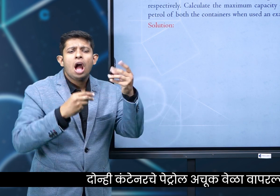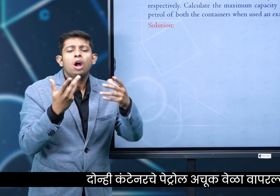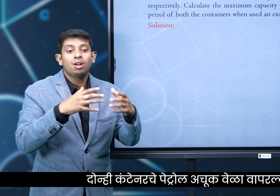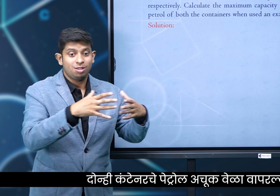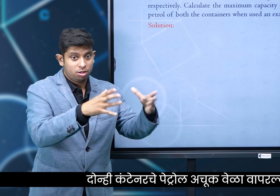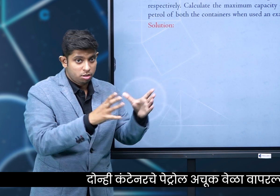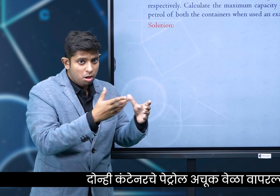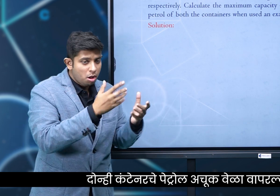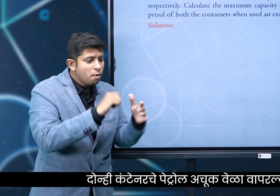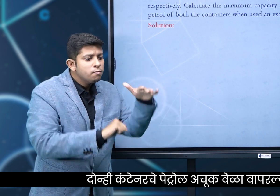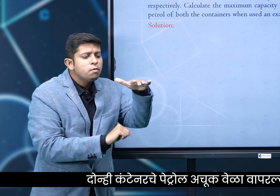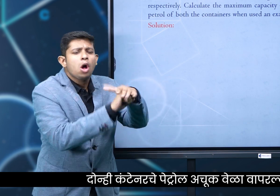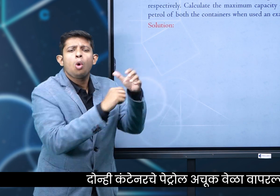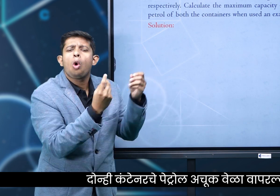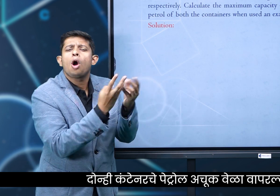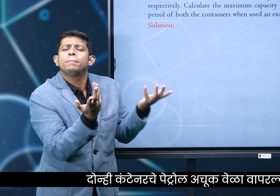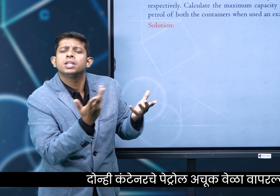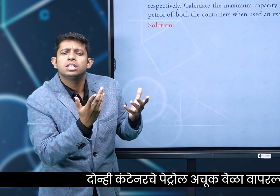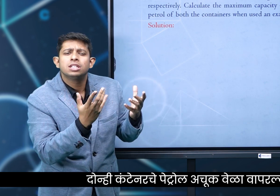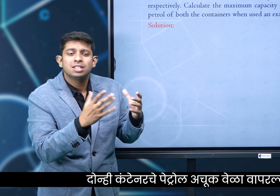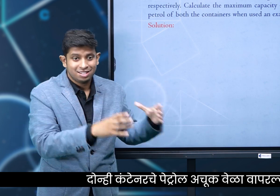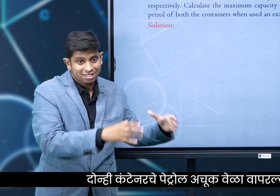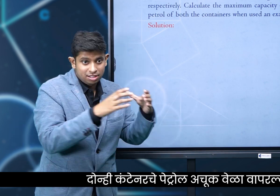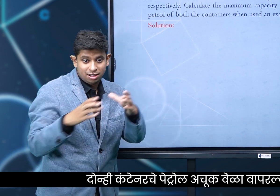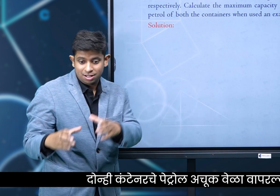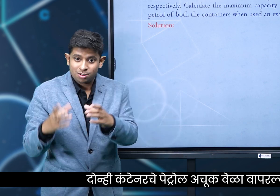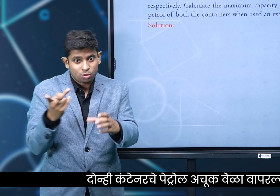दोन्ही कंटेनरचे पेट्रोल अचूक वेळा वापरल्यास मोजता येईल